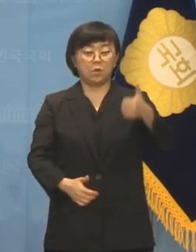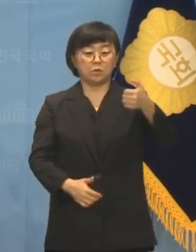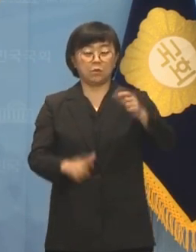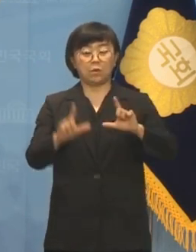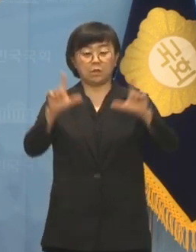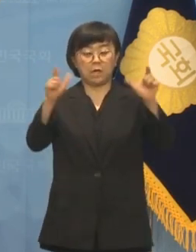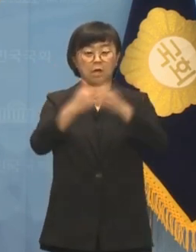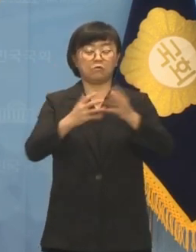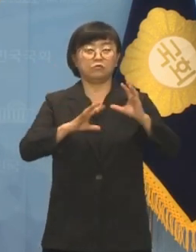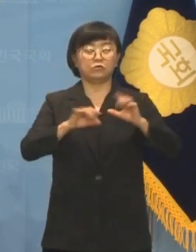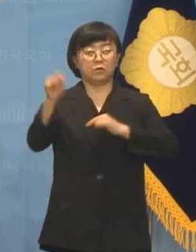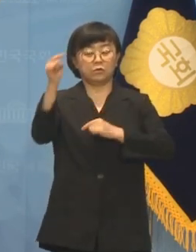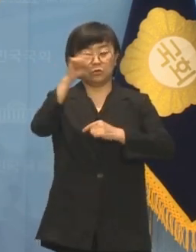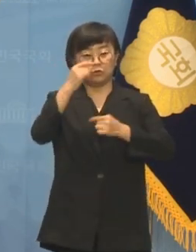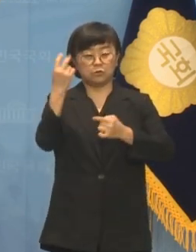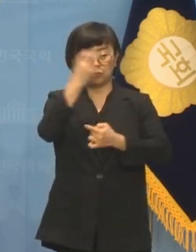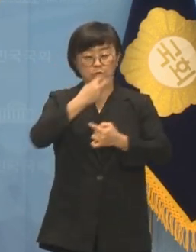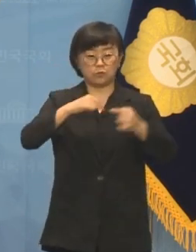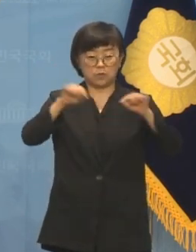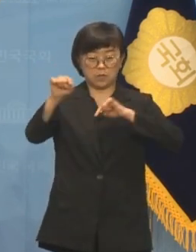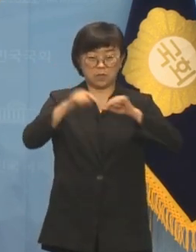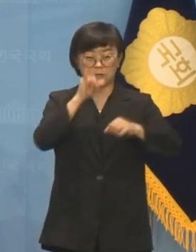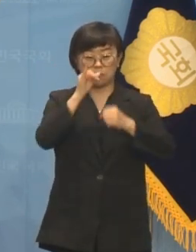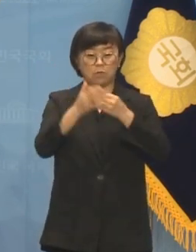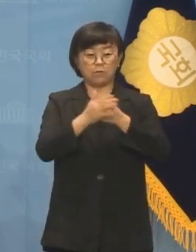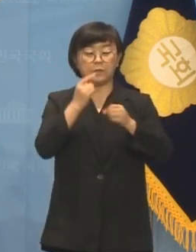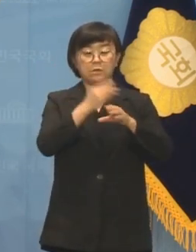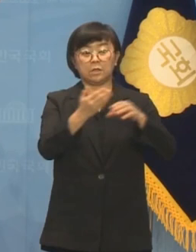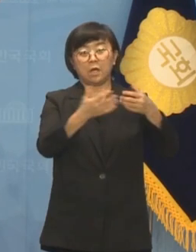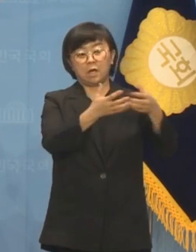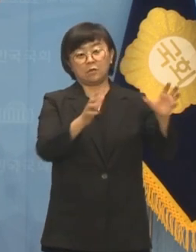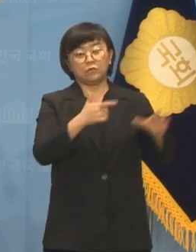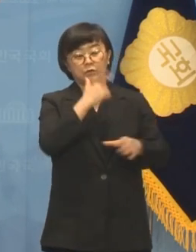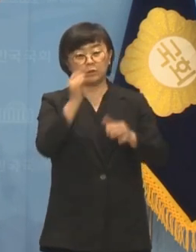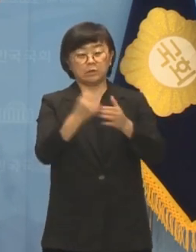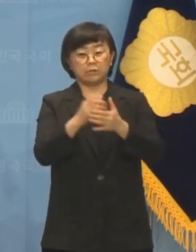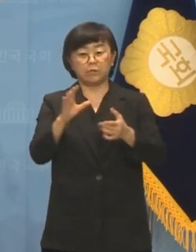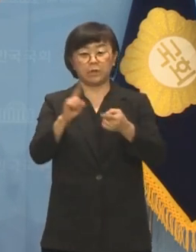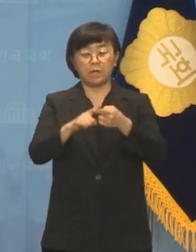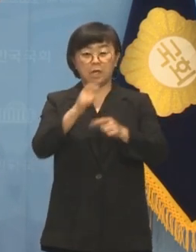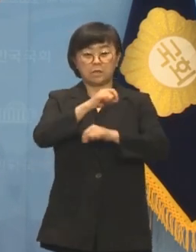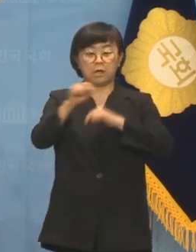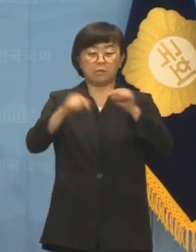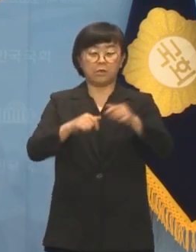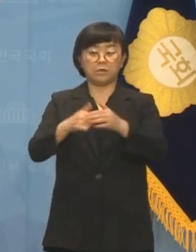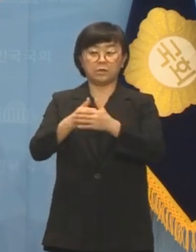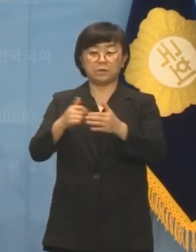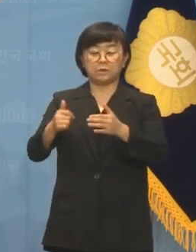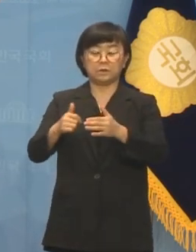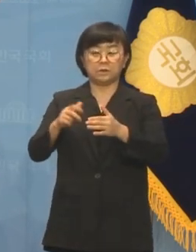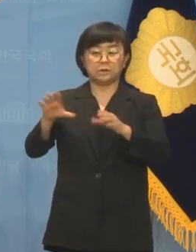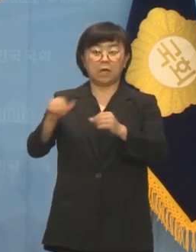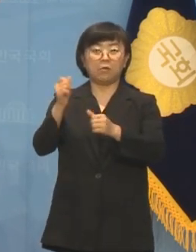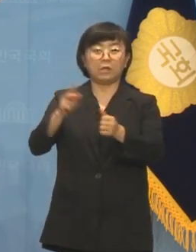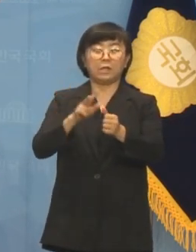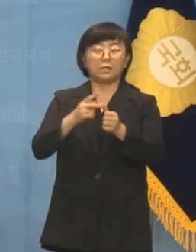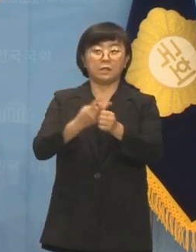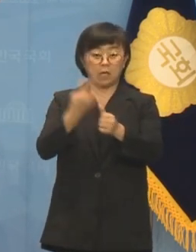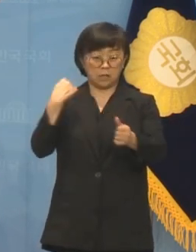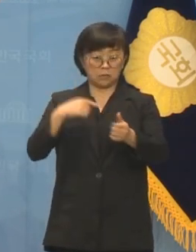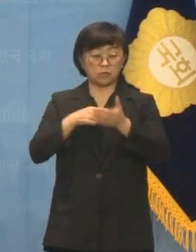55일간 국정조사가 운영되었고 민주당은 이도 모자라 이상민 행안부 장관에 대한 탄핵